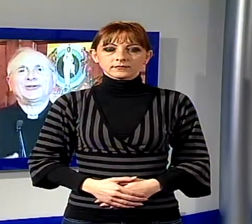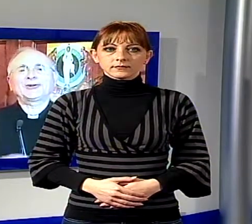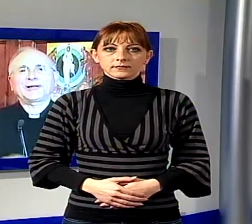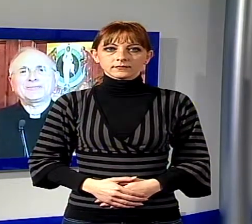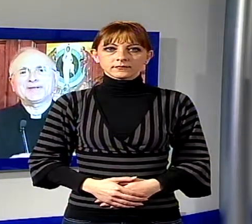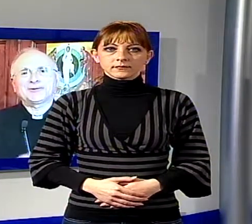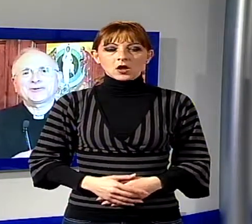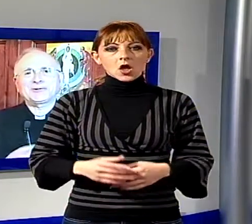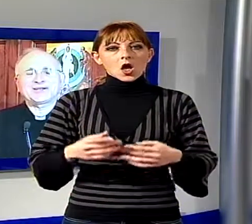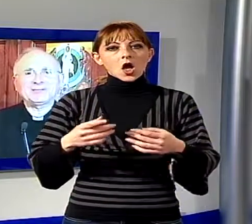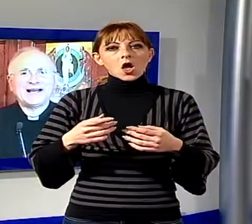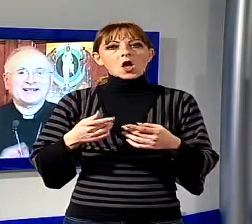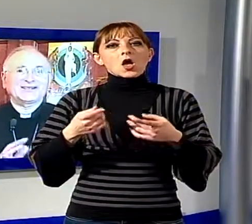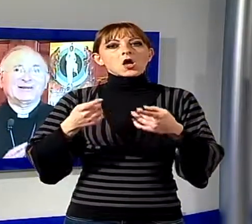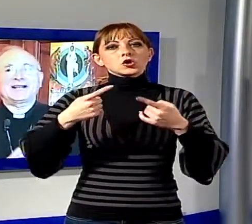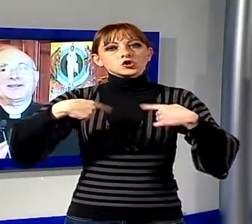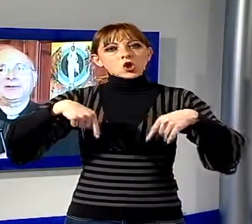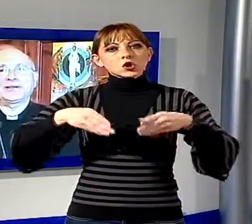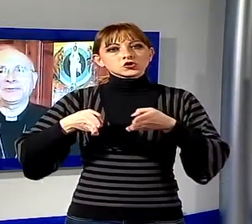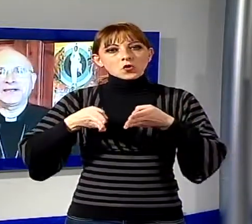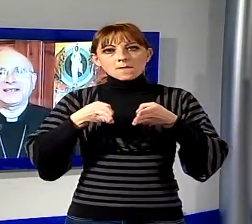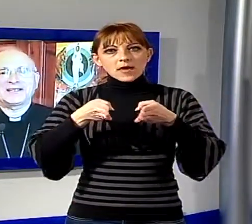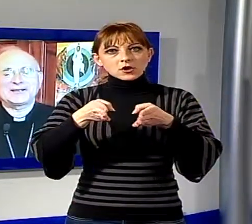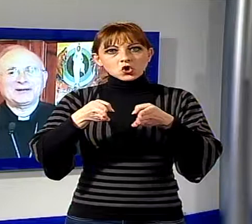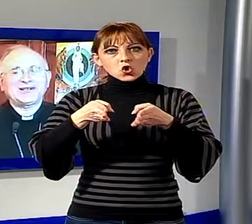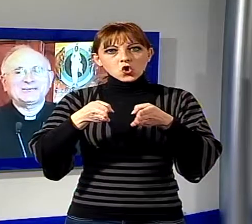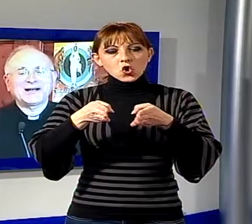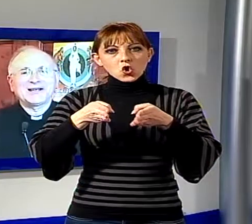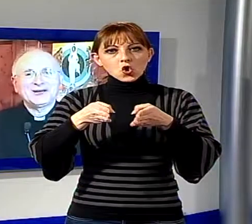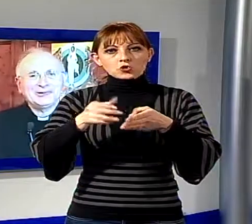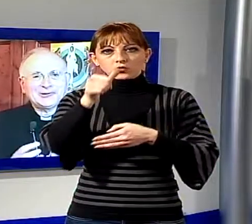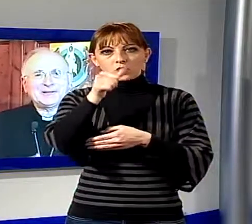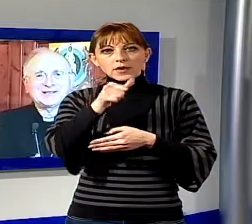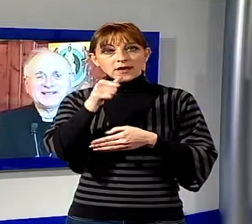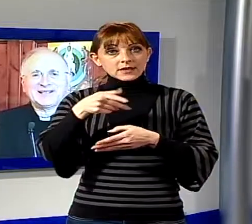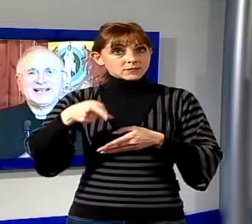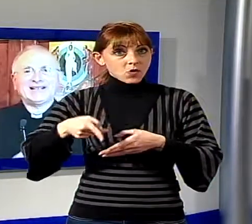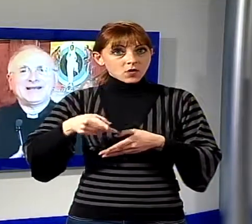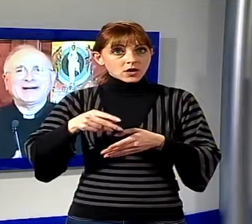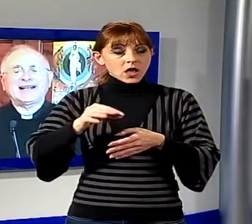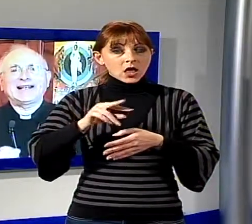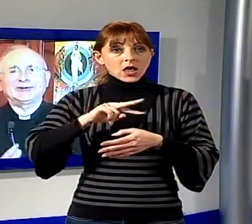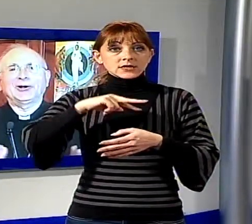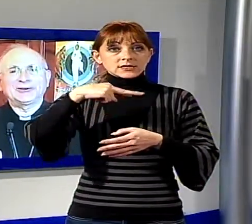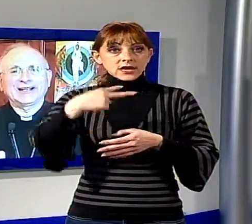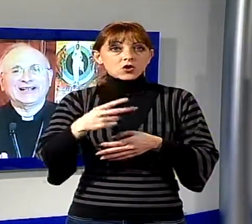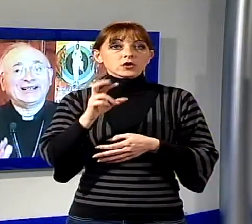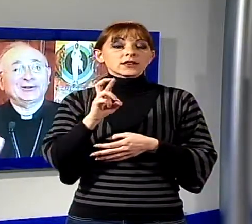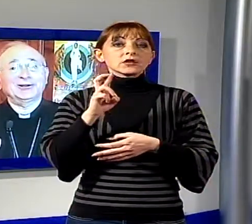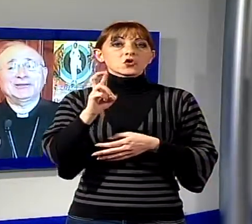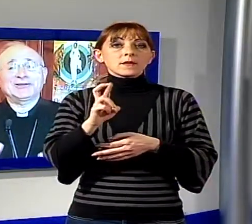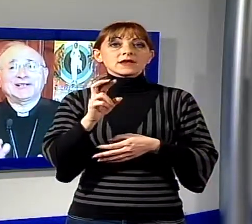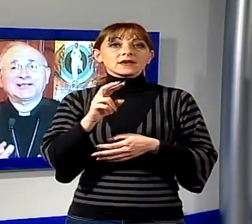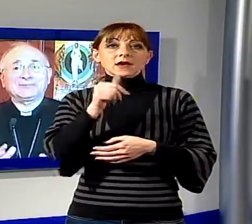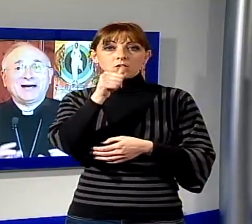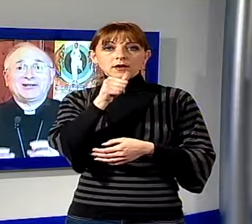Nel nostro cammino quaresimale, siamo alla seconda domenica di Quaresima, voglio mettere a tema la donna. La